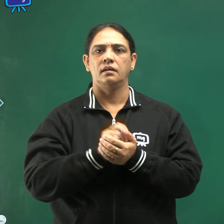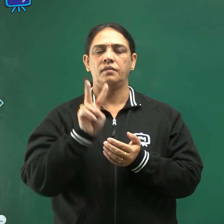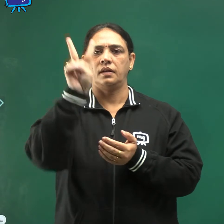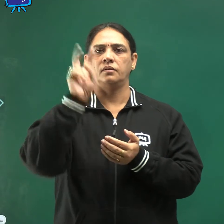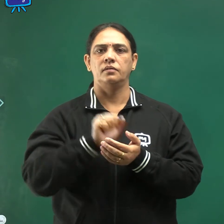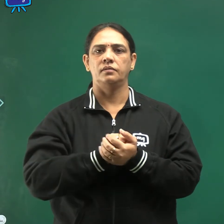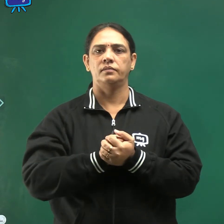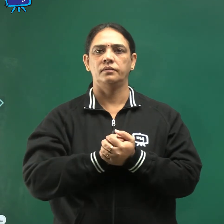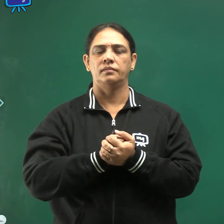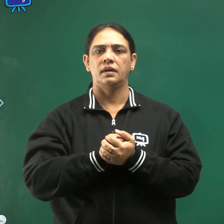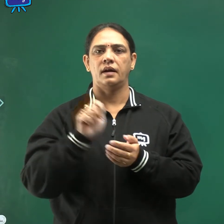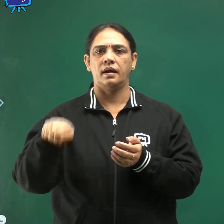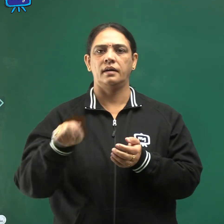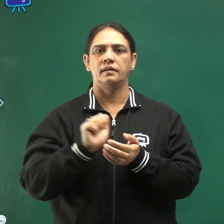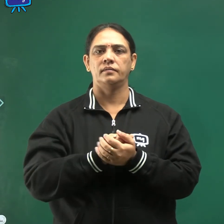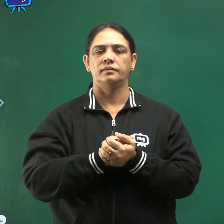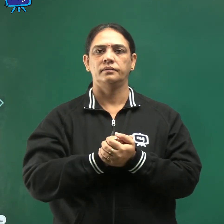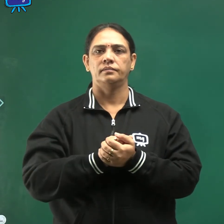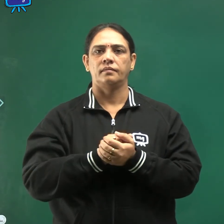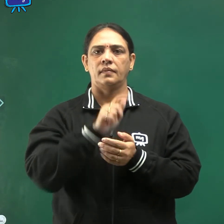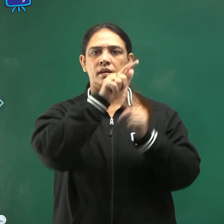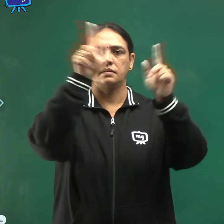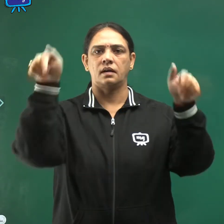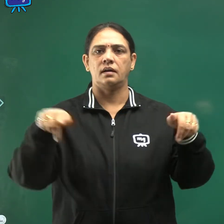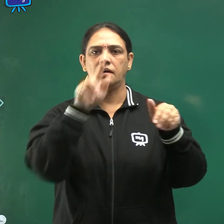मान है। सारणी में